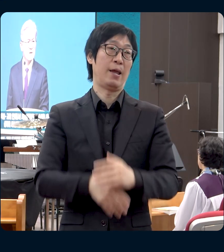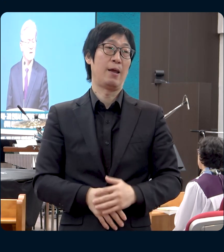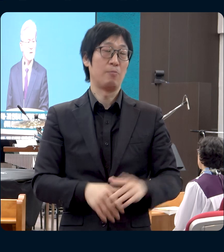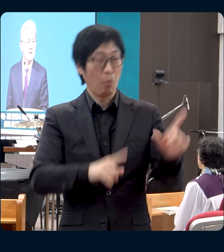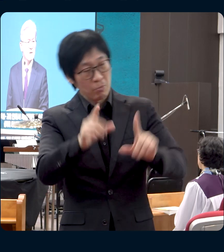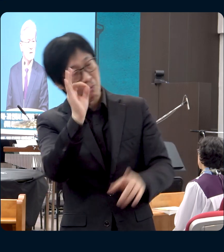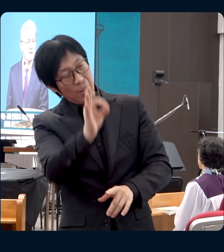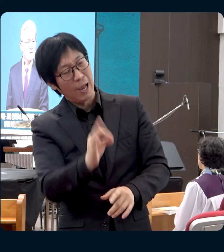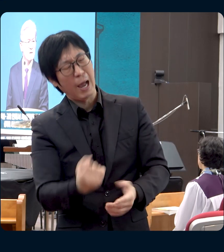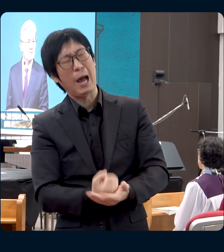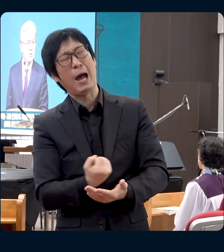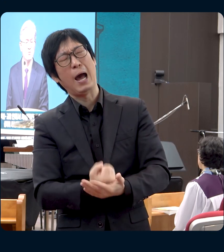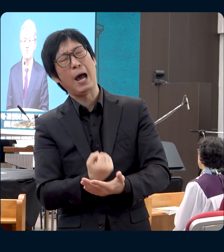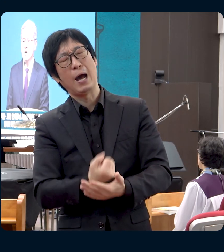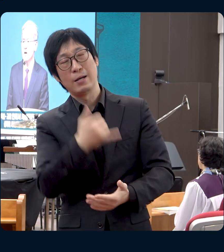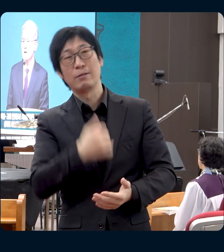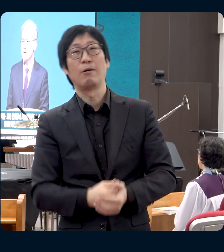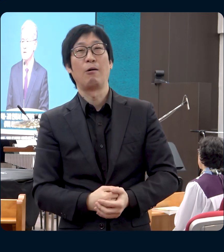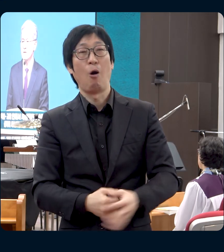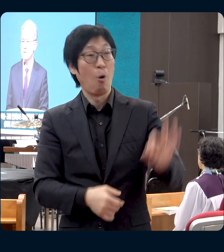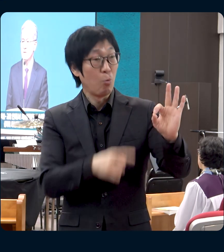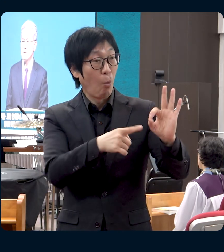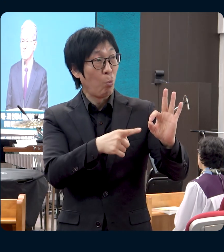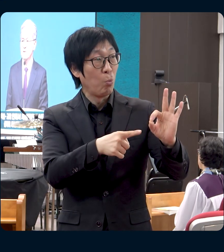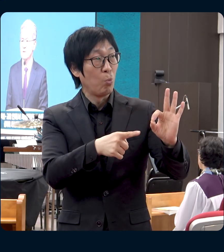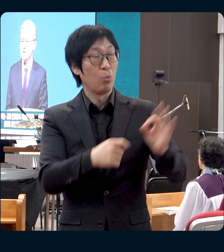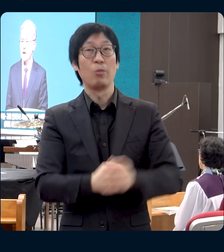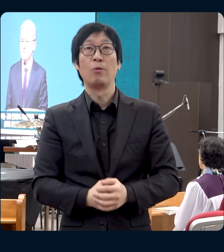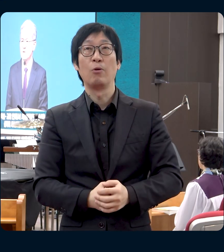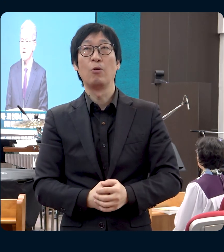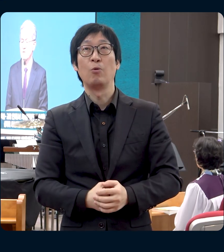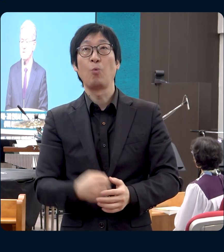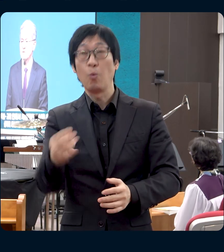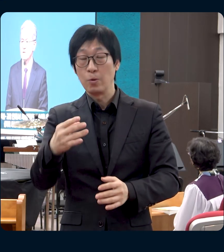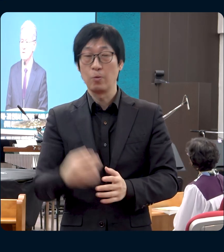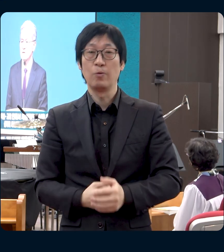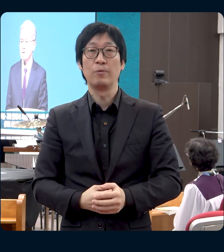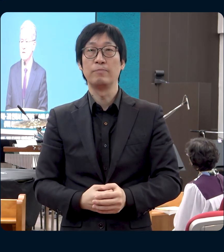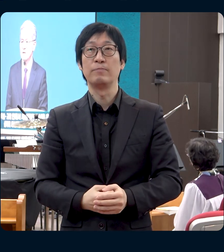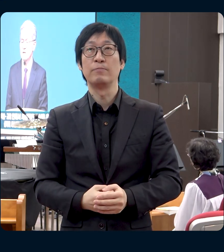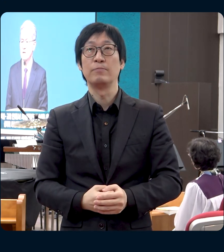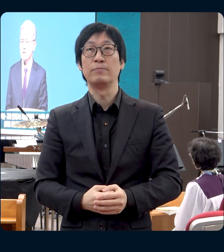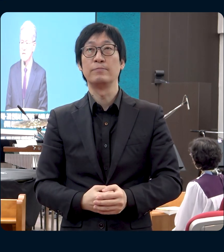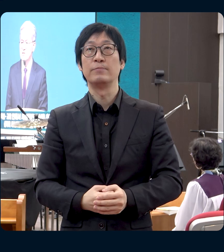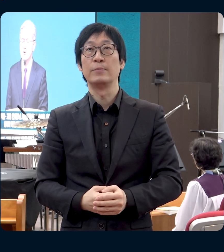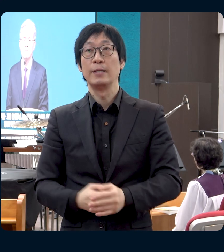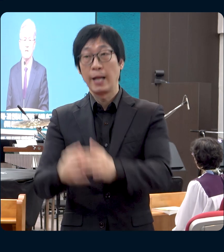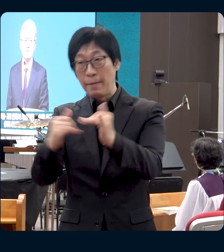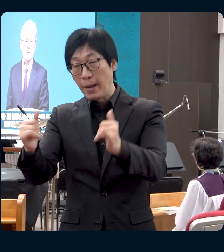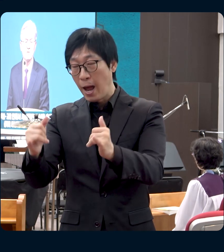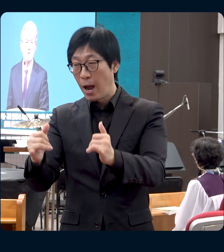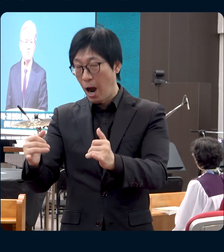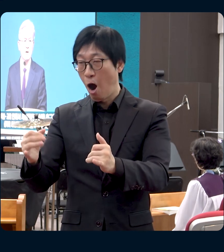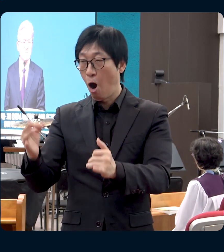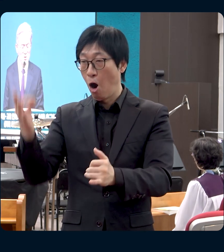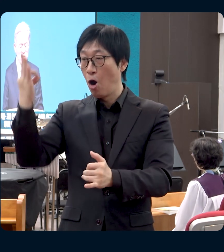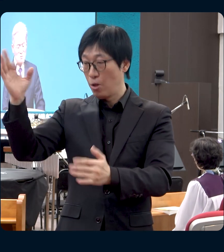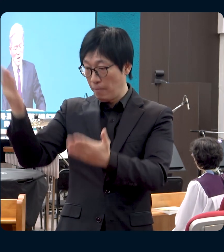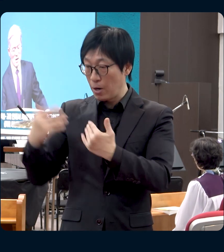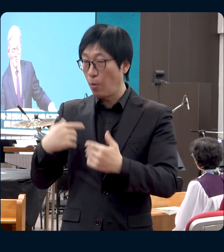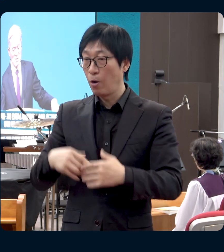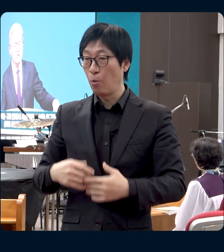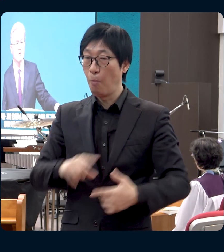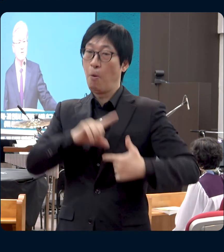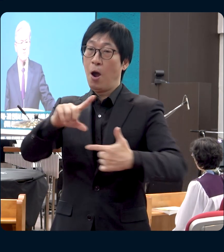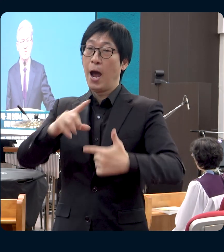왜? 돈과 어떤 사람들의 어떤 그런 인정받으려고 하는 것과